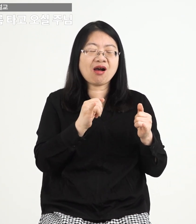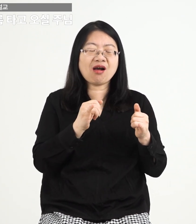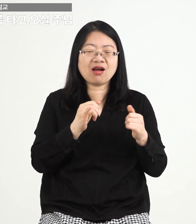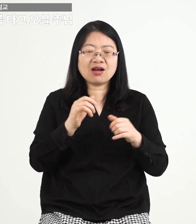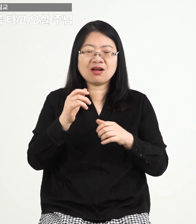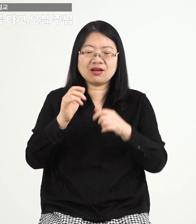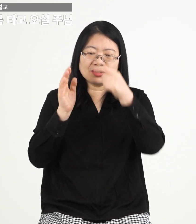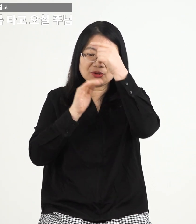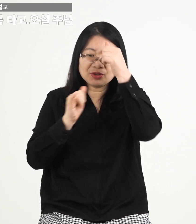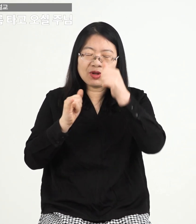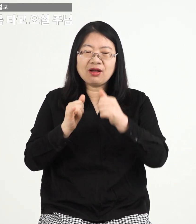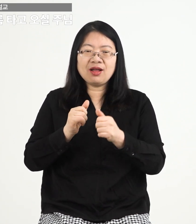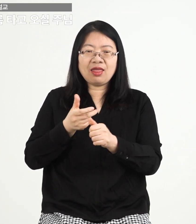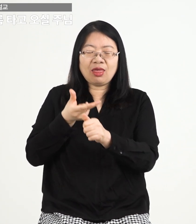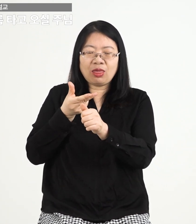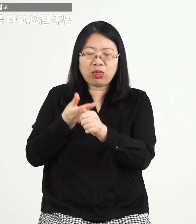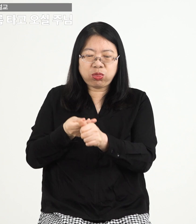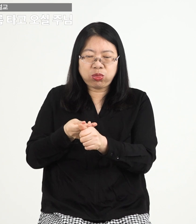그러다 보니까